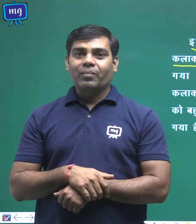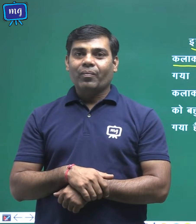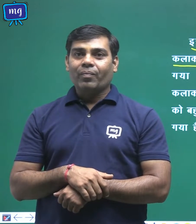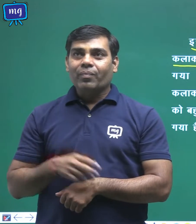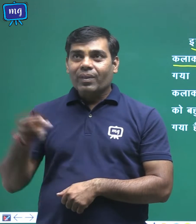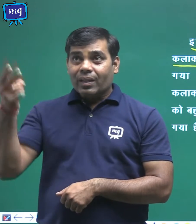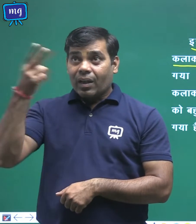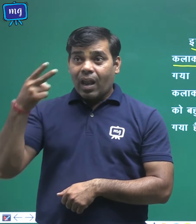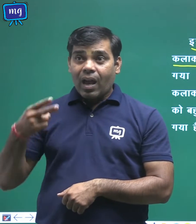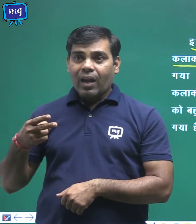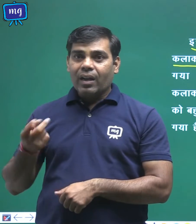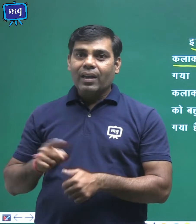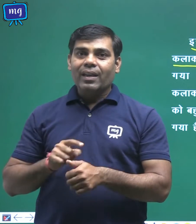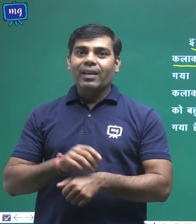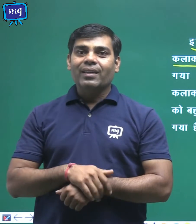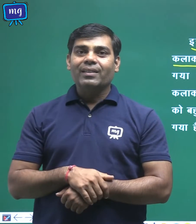कलाकार के